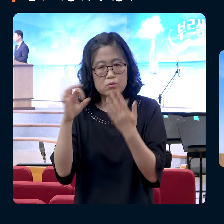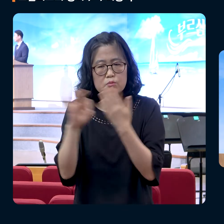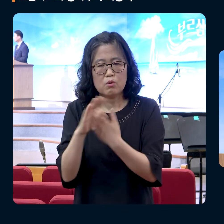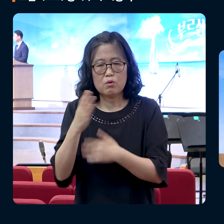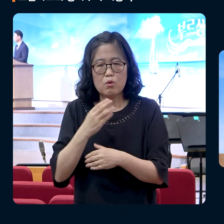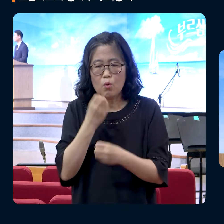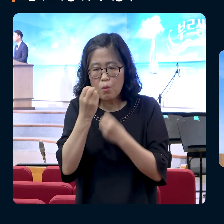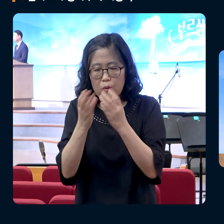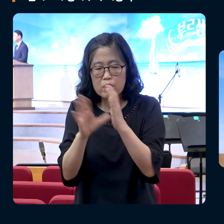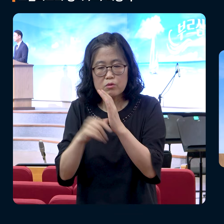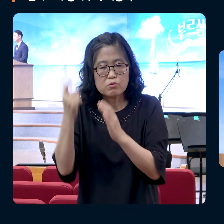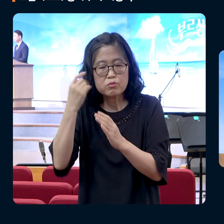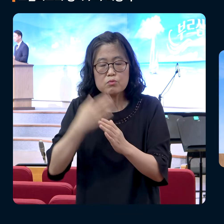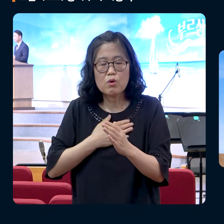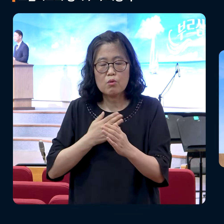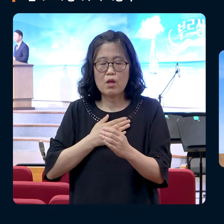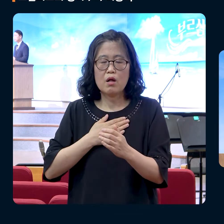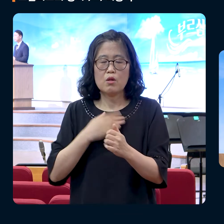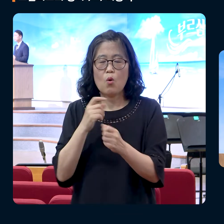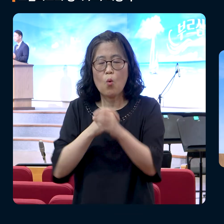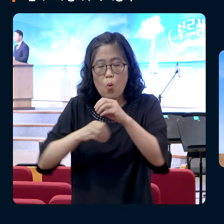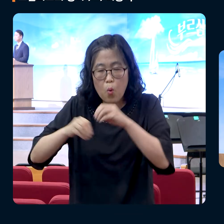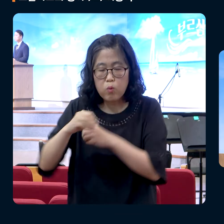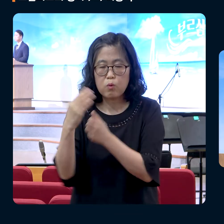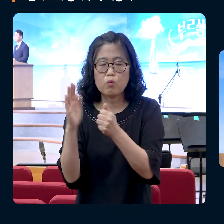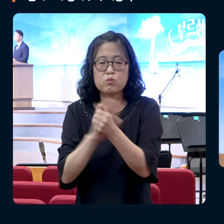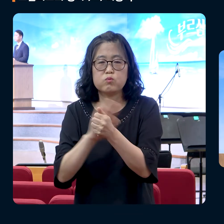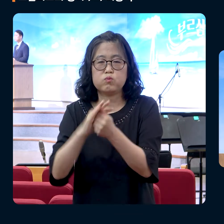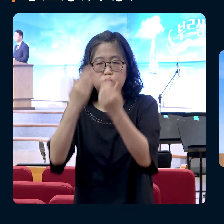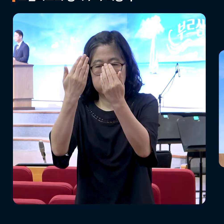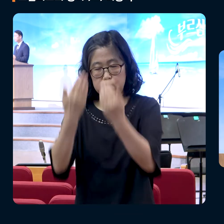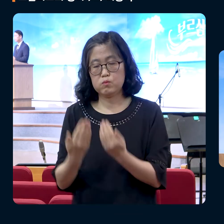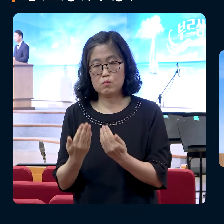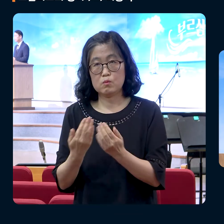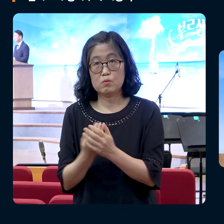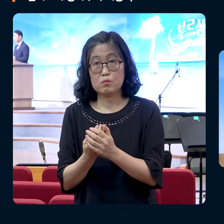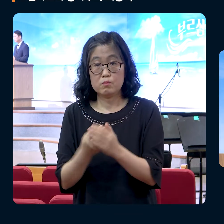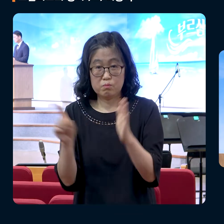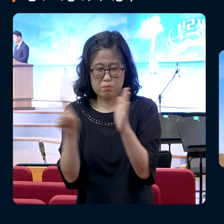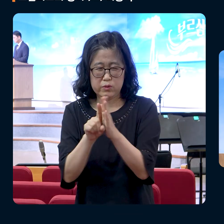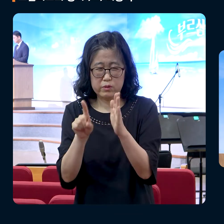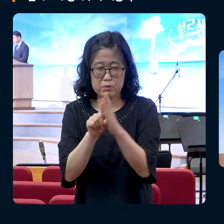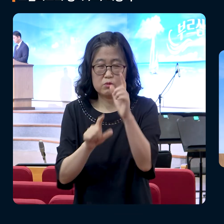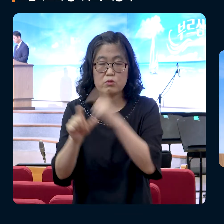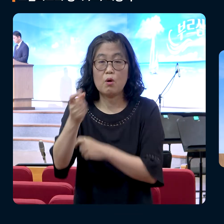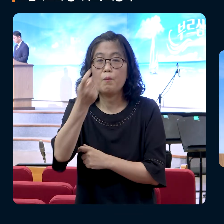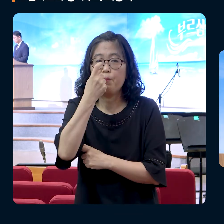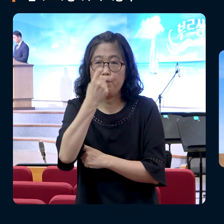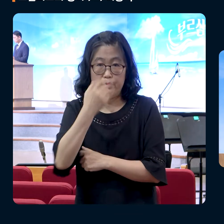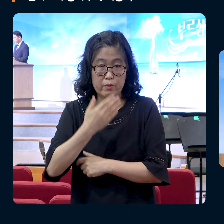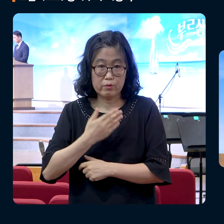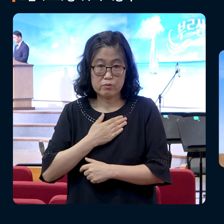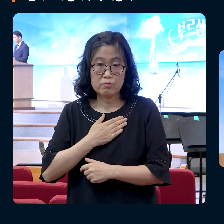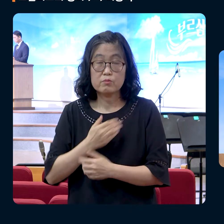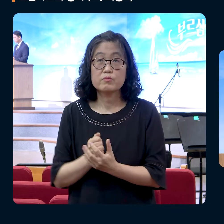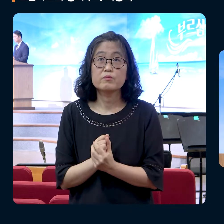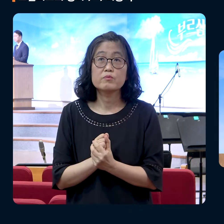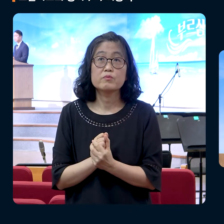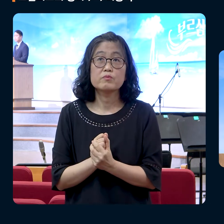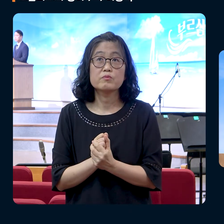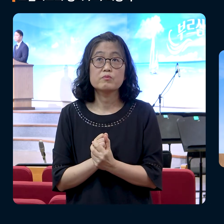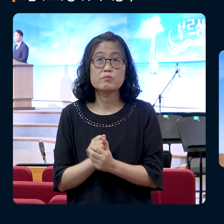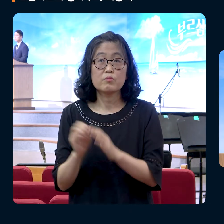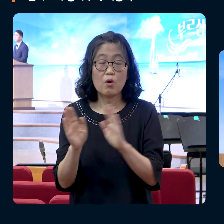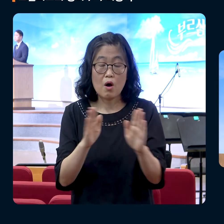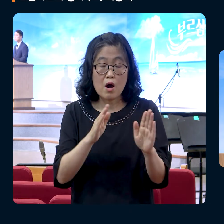오히려 저한테 위로가 되고 저에게 믿음이라는 것을 배우게 하더라고요. 저희 교구에 특별히